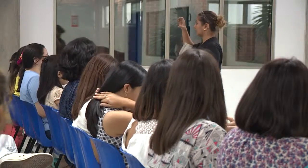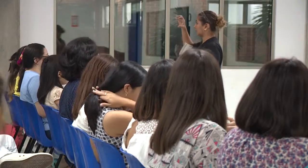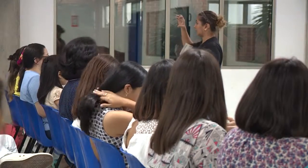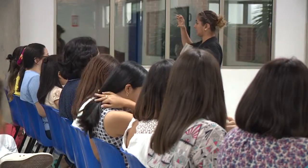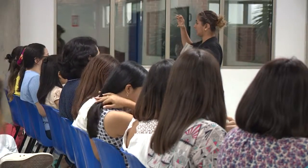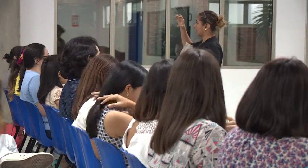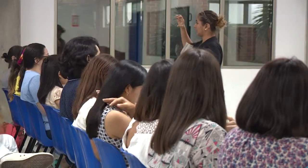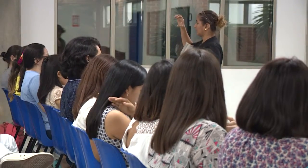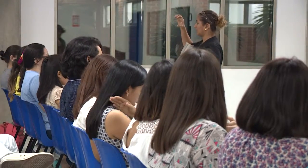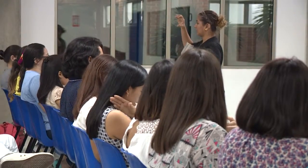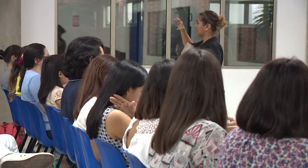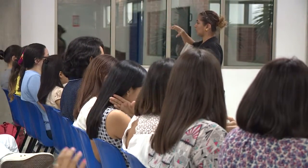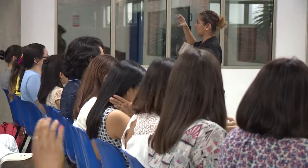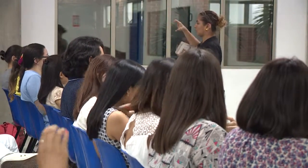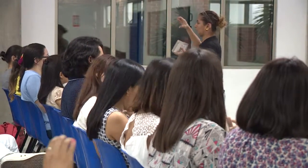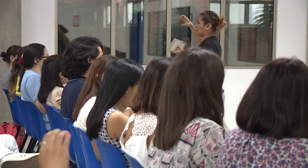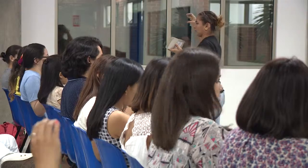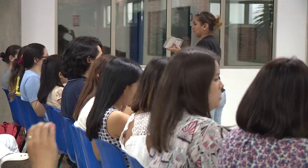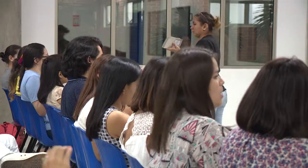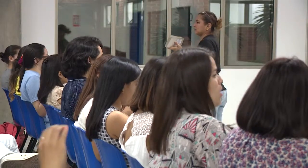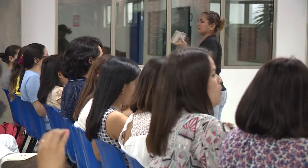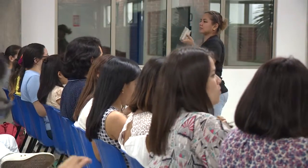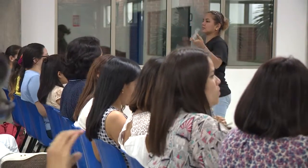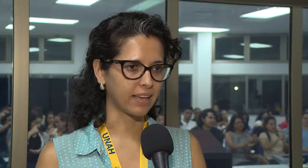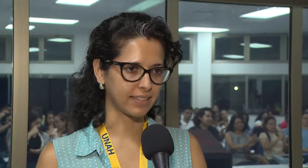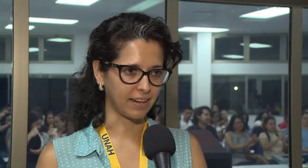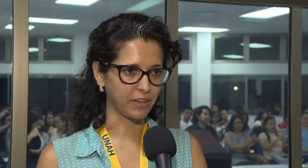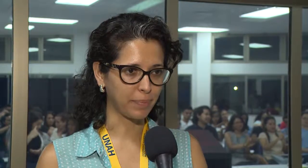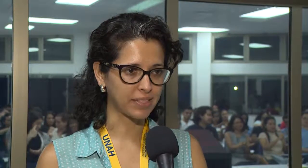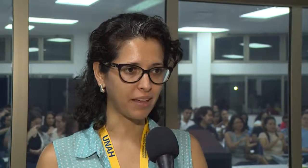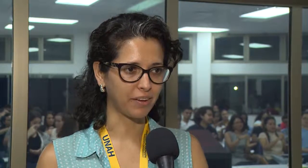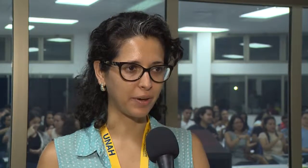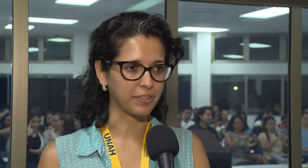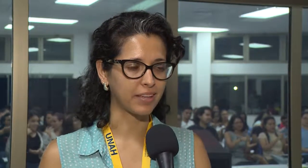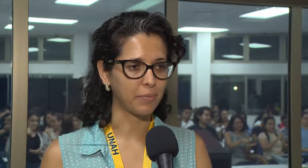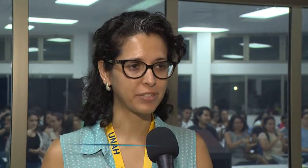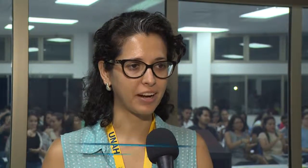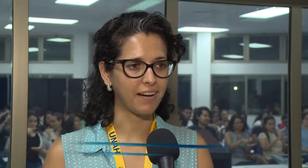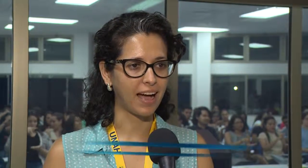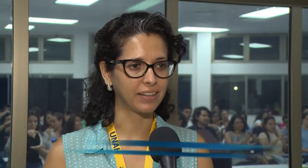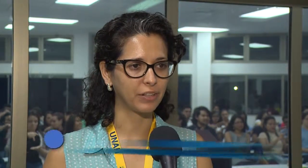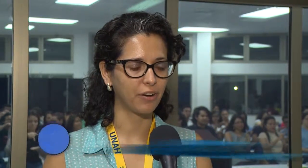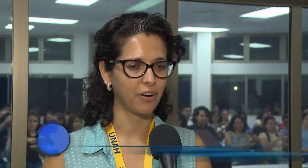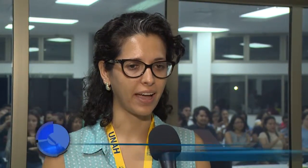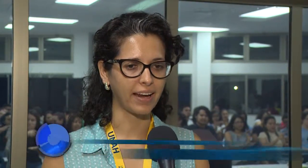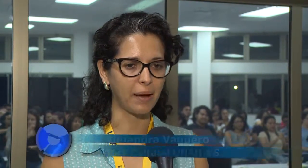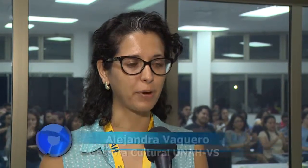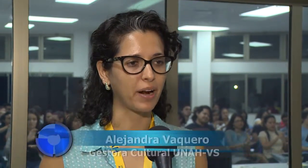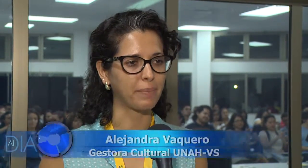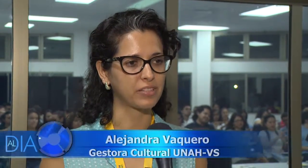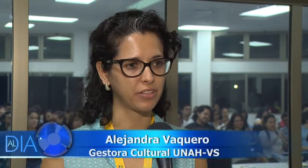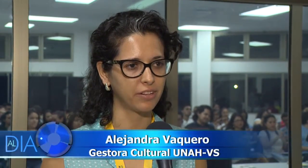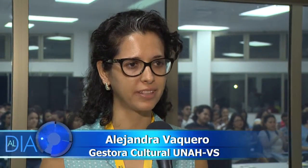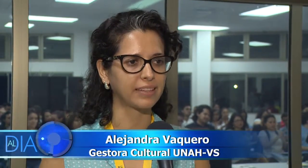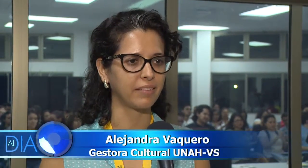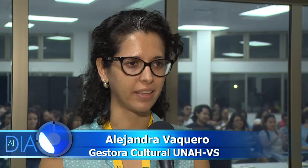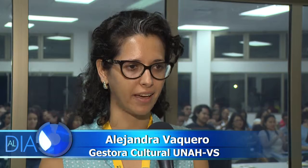10 de marzo del presente año. Este taller inicia desde el año pasado cuando estábamos trabajando en la programación de actividades